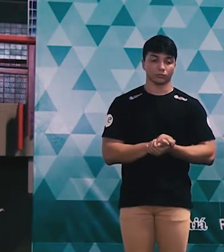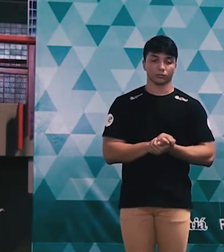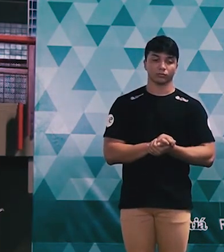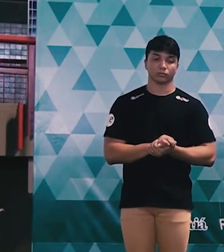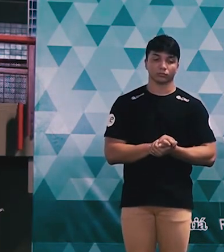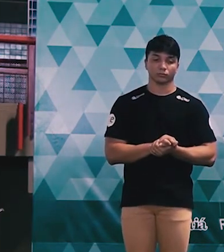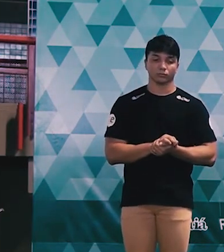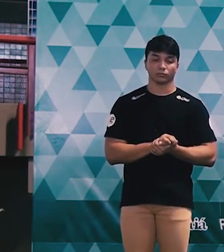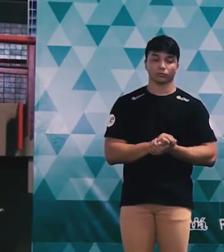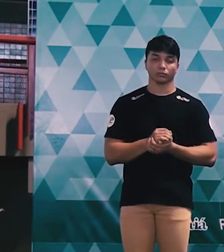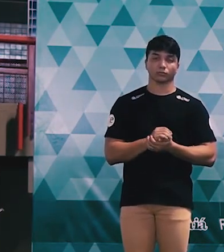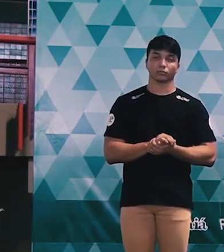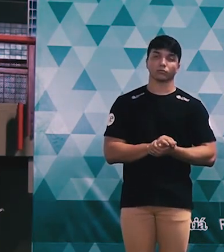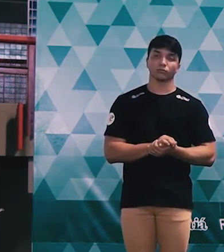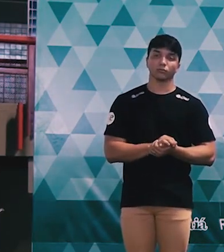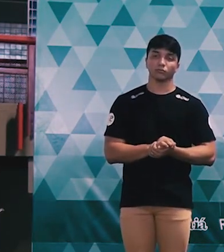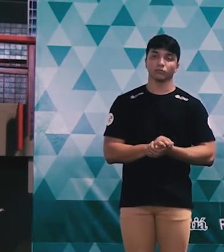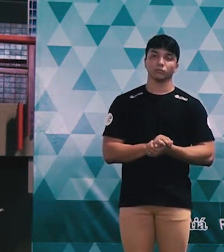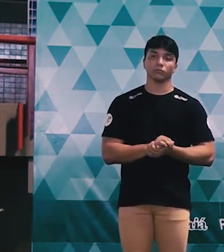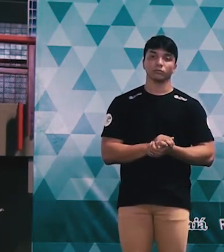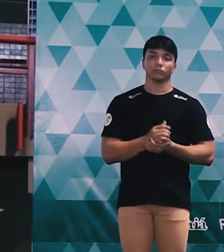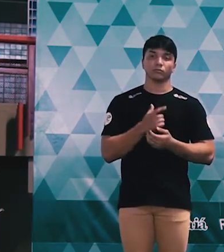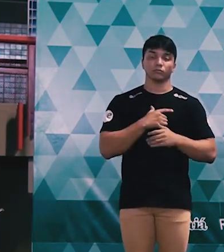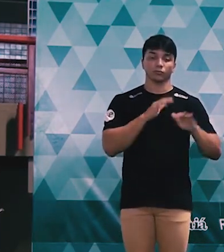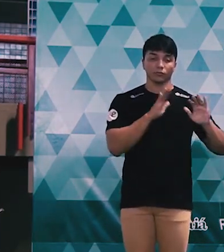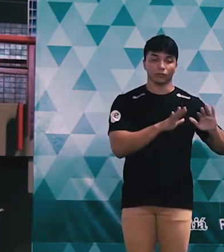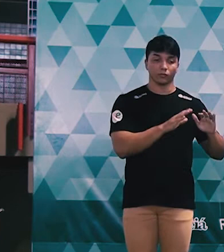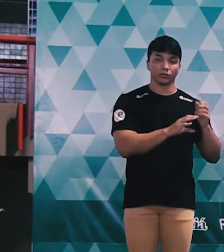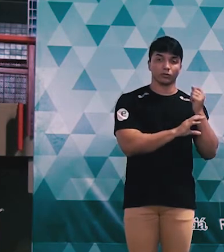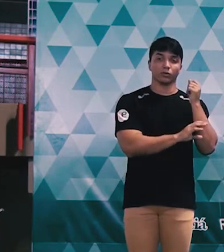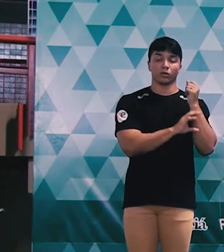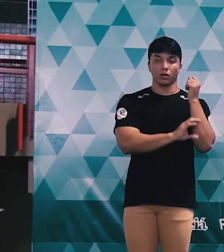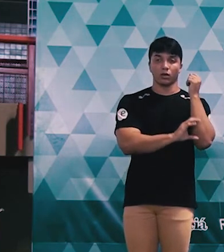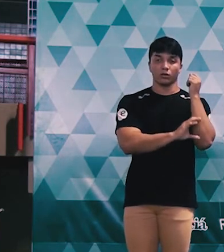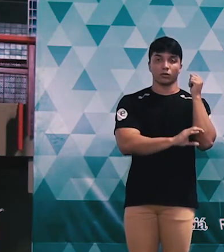seguinte maneira. Vamos lá. Estão no elevador